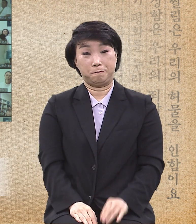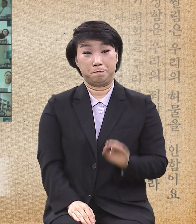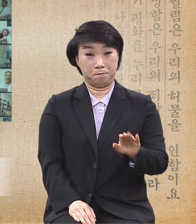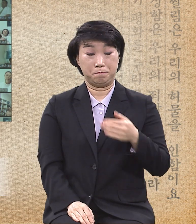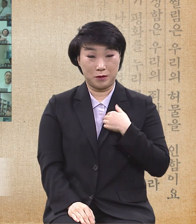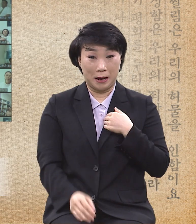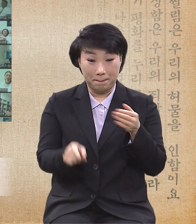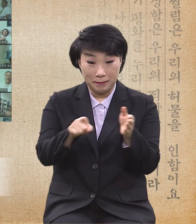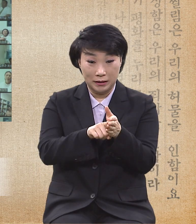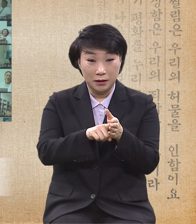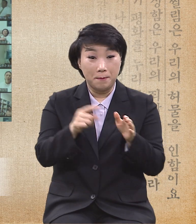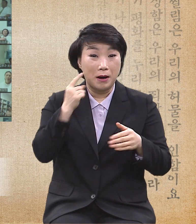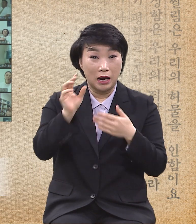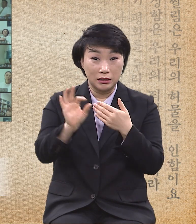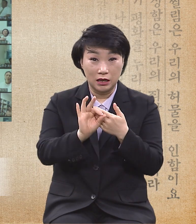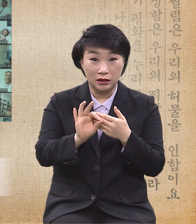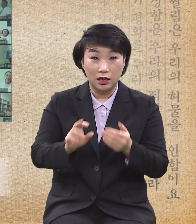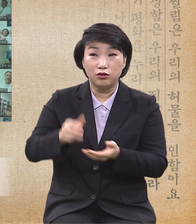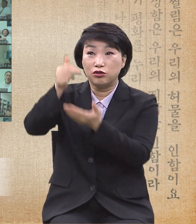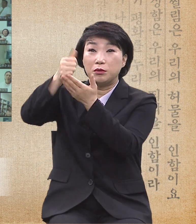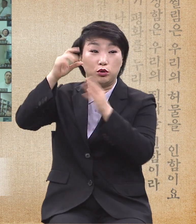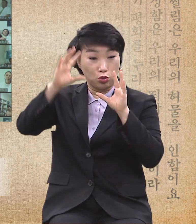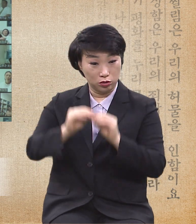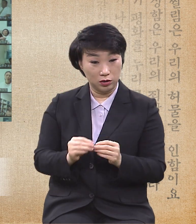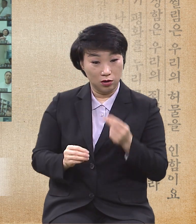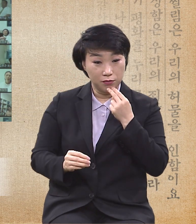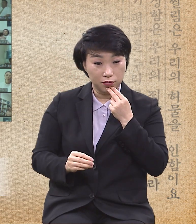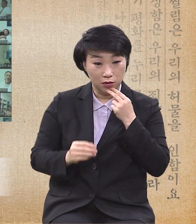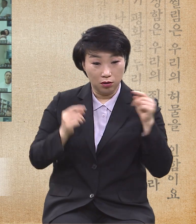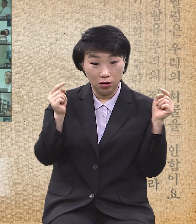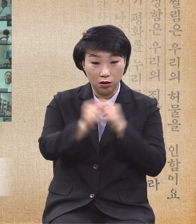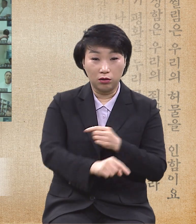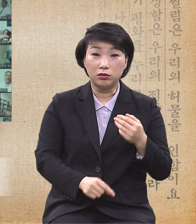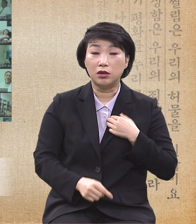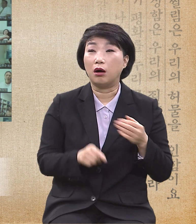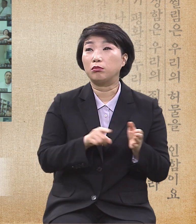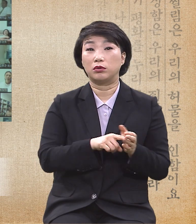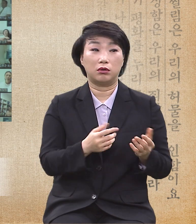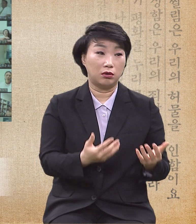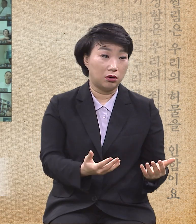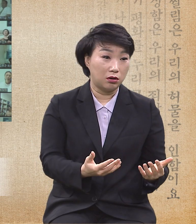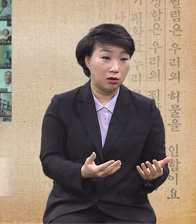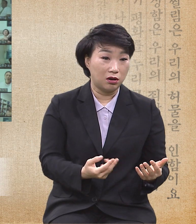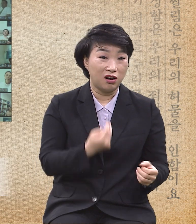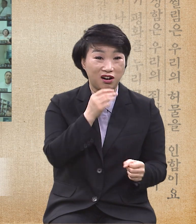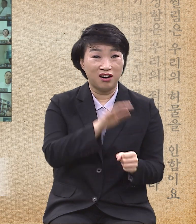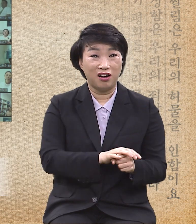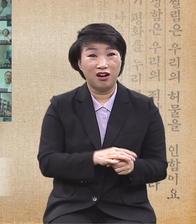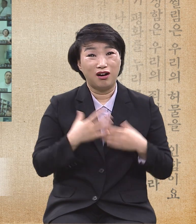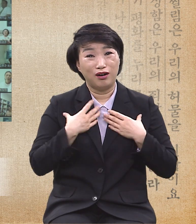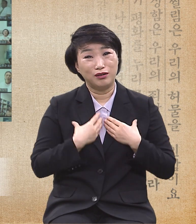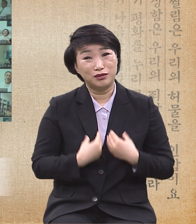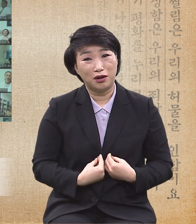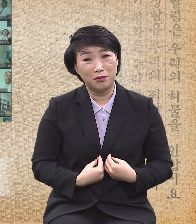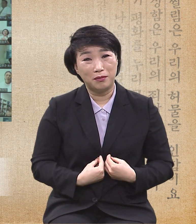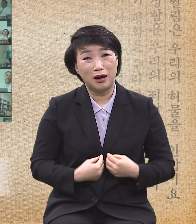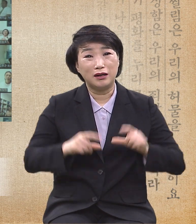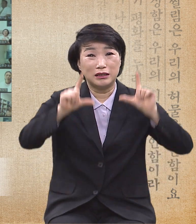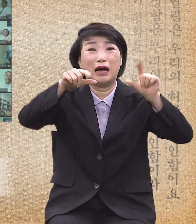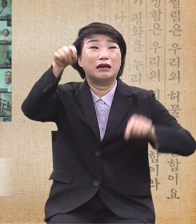당신의 믿음이 만약에 주님이 동의하지 않는 믿음이라면 얼마나 절망적인